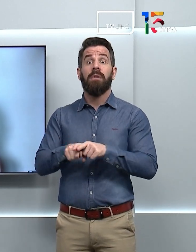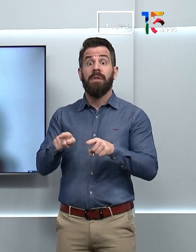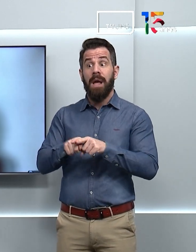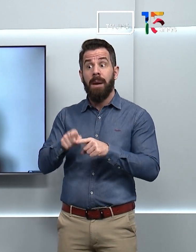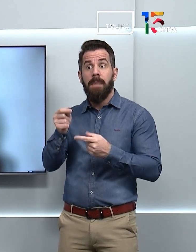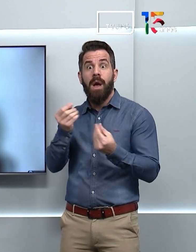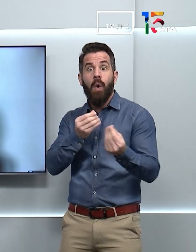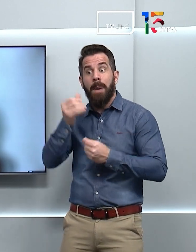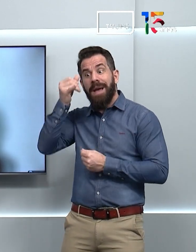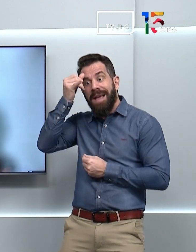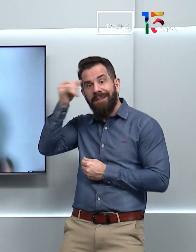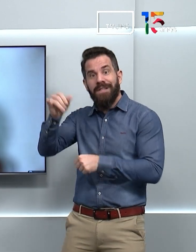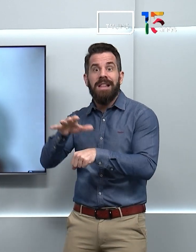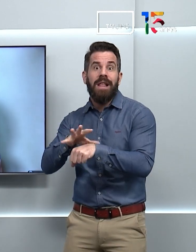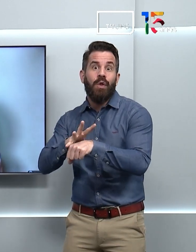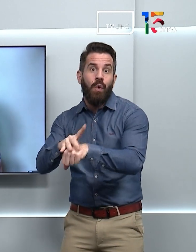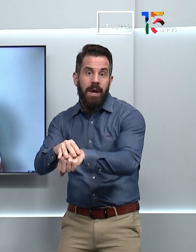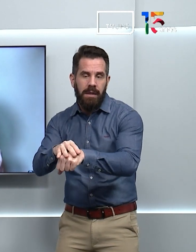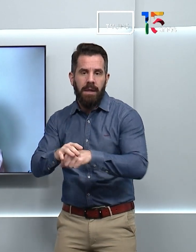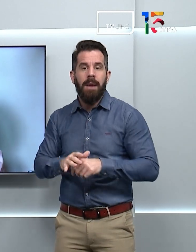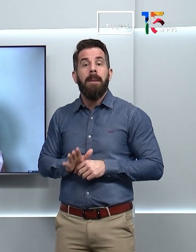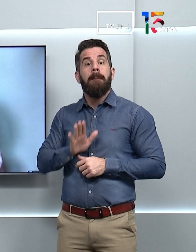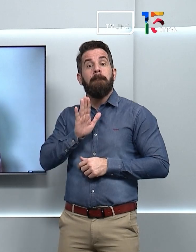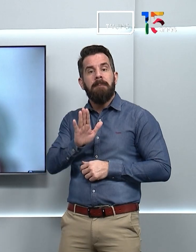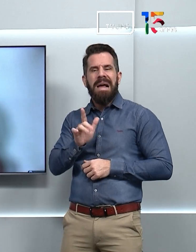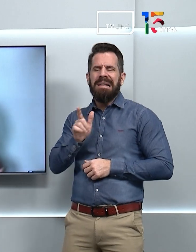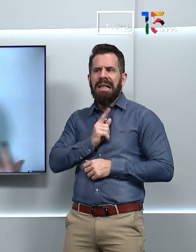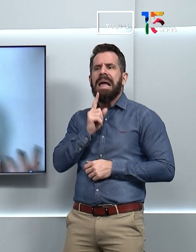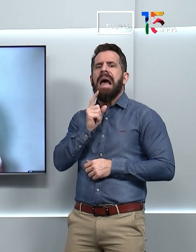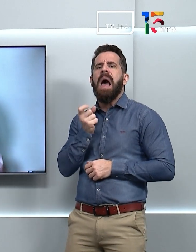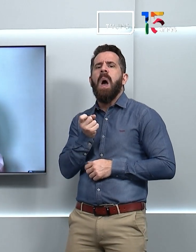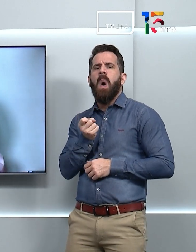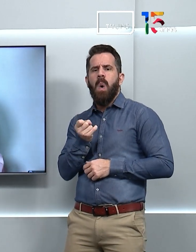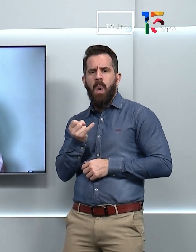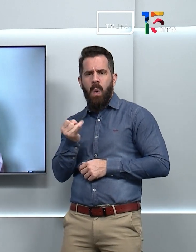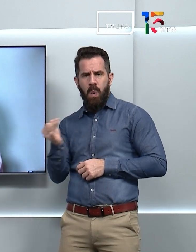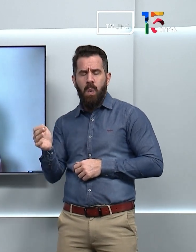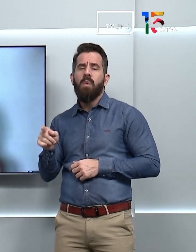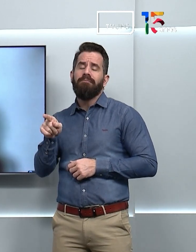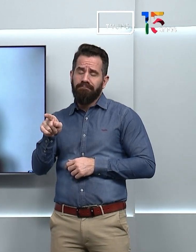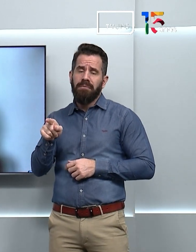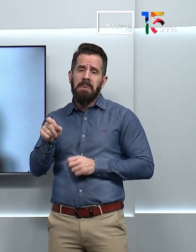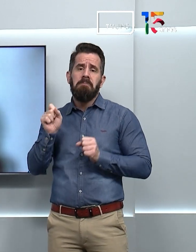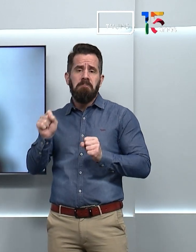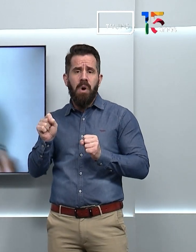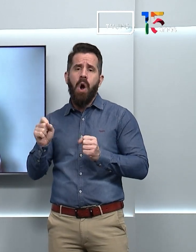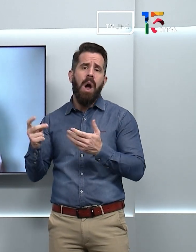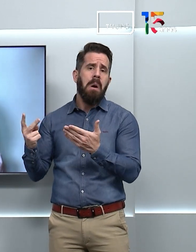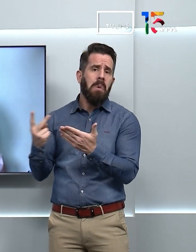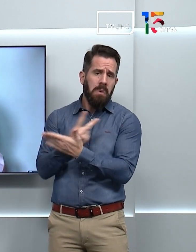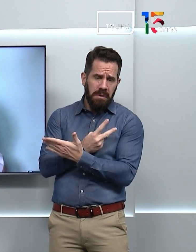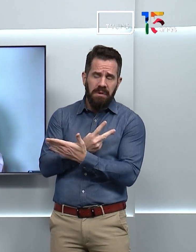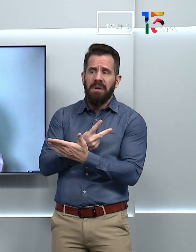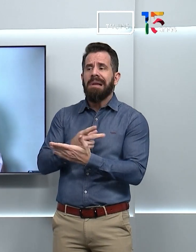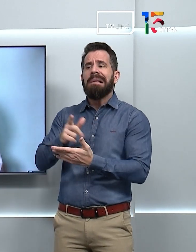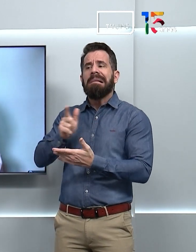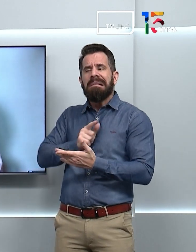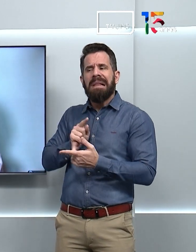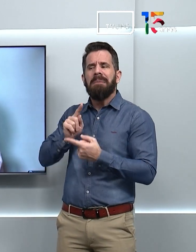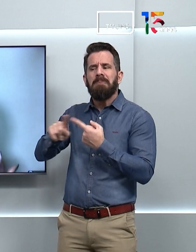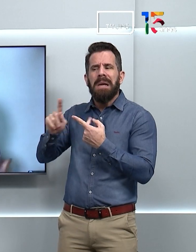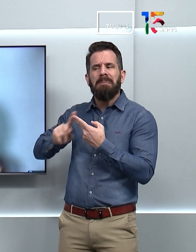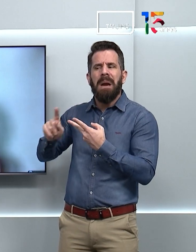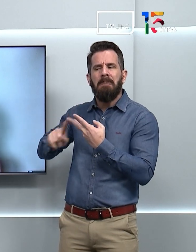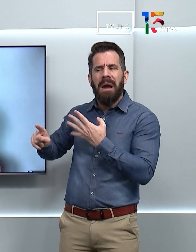Mas alguns alimentos saudáveis, para algumas pessoas, com condições clínicas